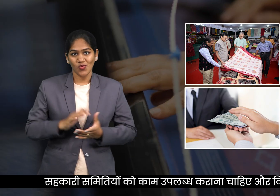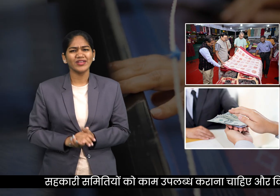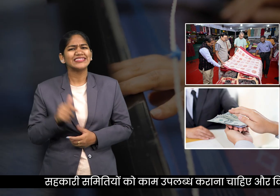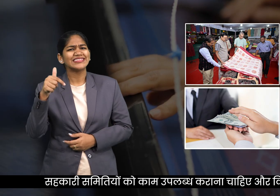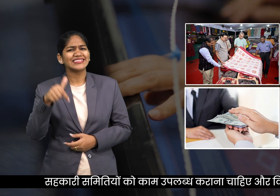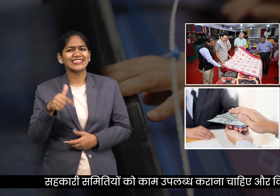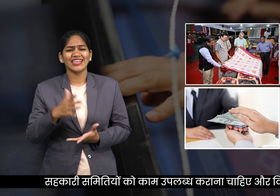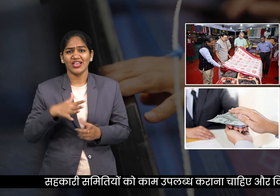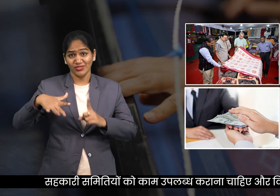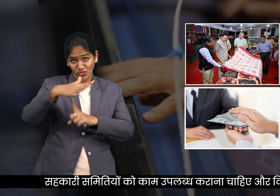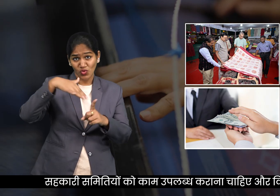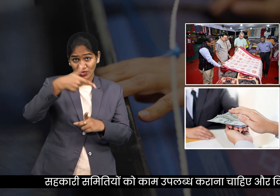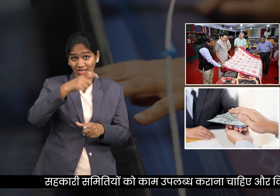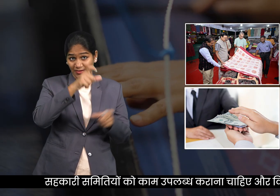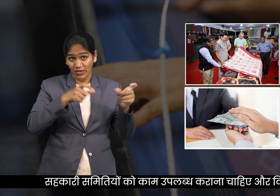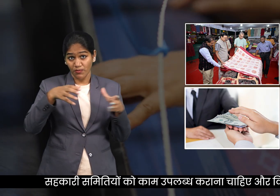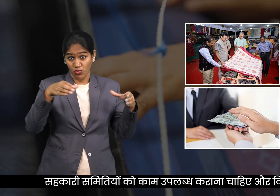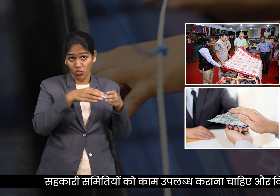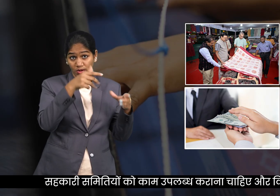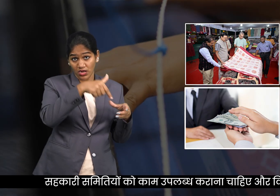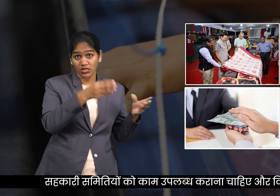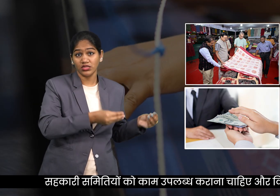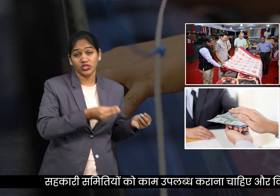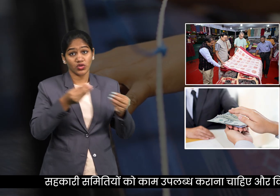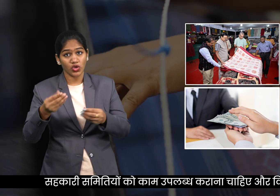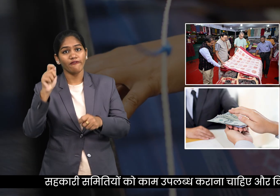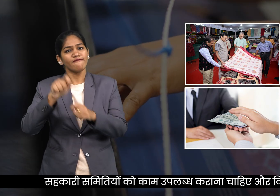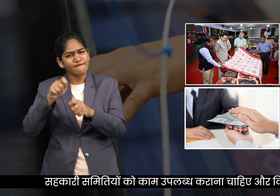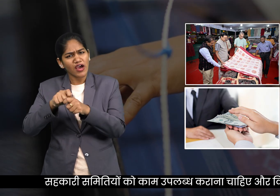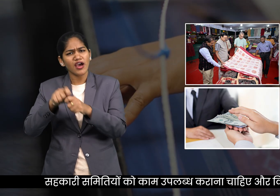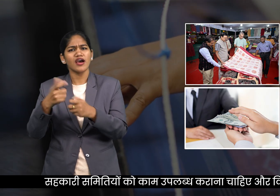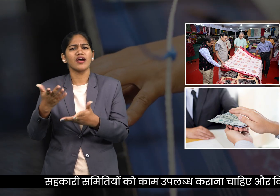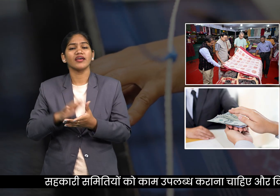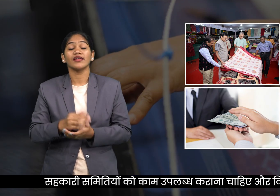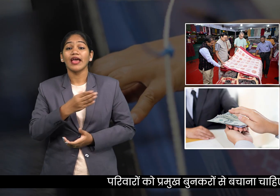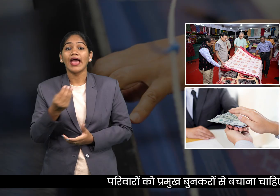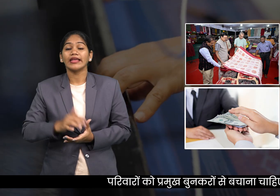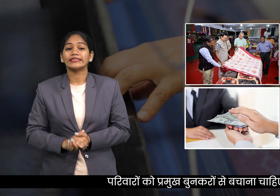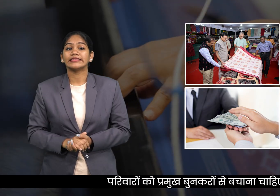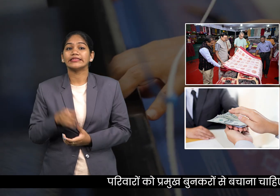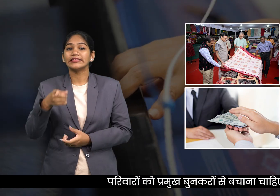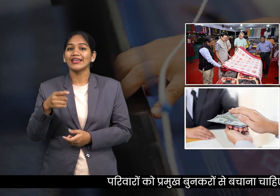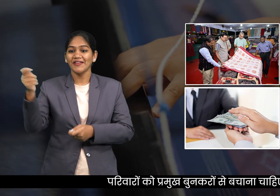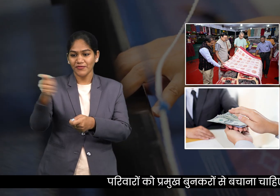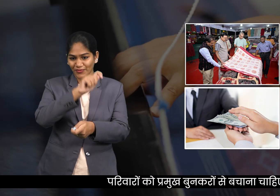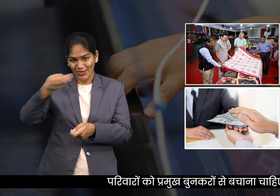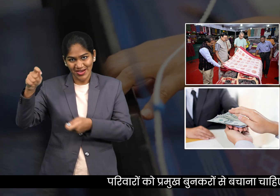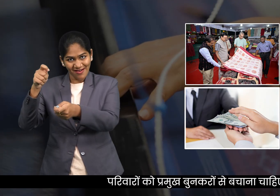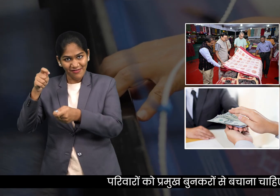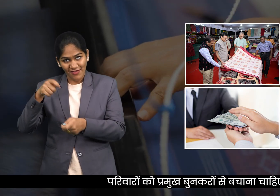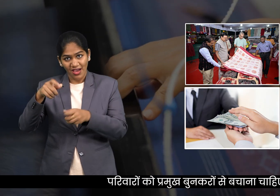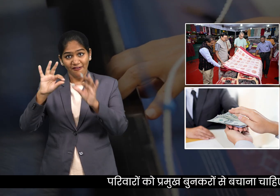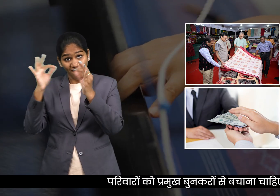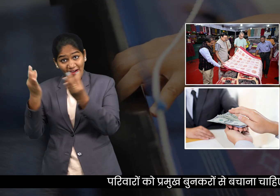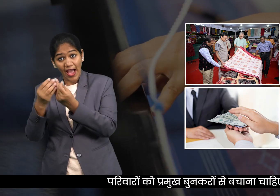सहकारी समितियों को काम उपलब्ध कराना चाहिए और विपदाग्रस्त बुनकर परिवारों को प्रमुख